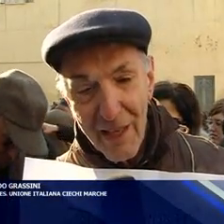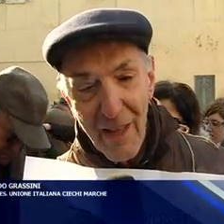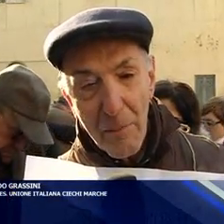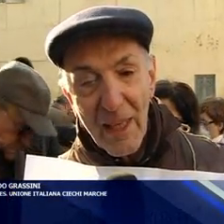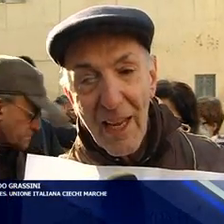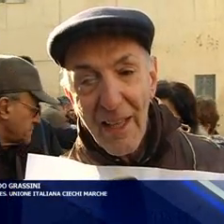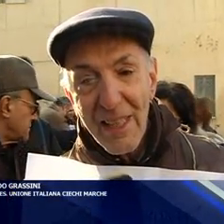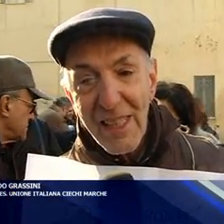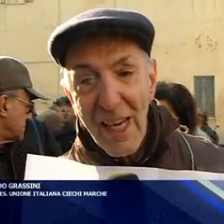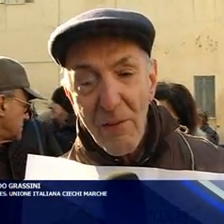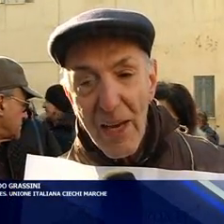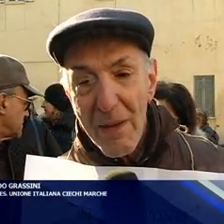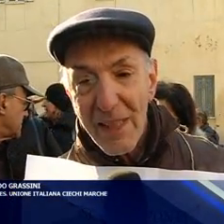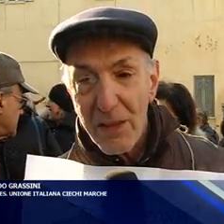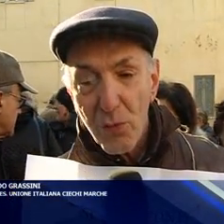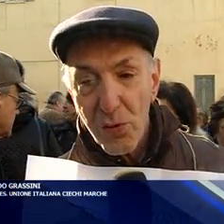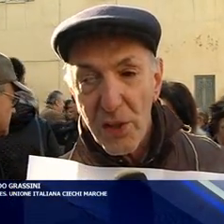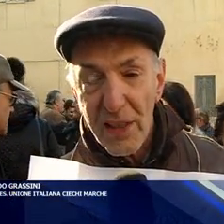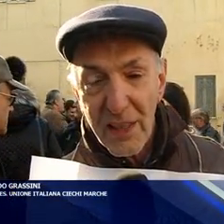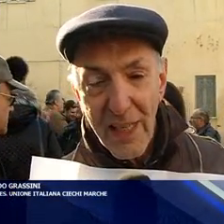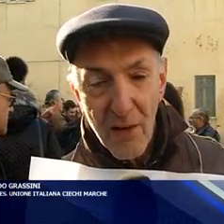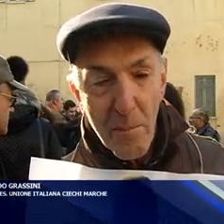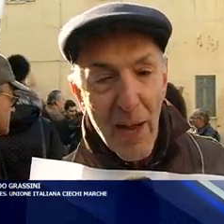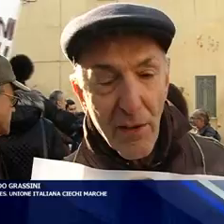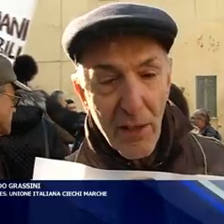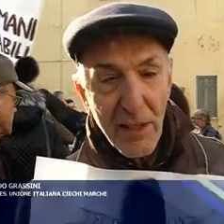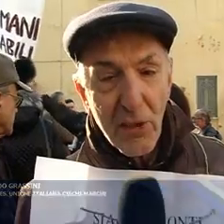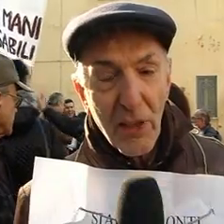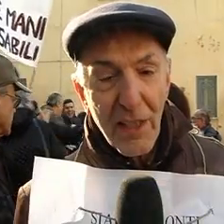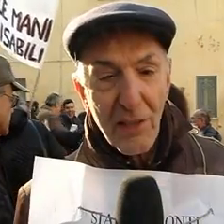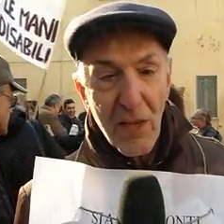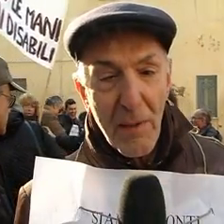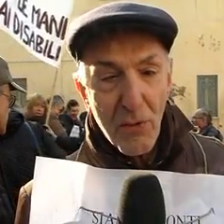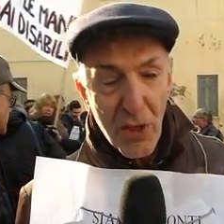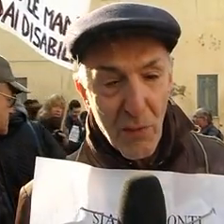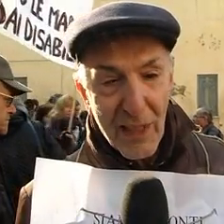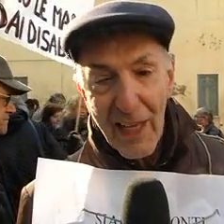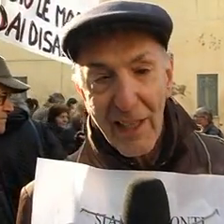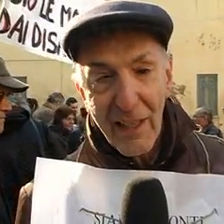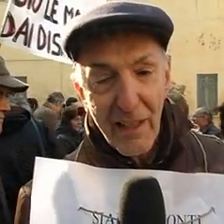drammatica, perché se viene messa in discussione l'indennità d'accompagno si torna indietro di almeno 50 anni.